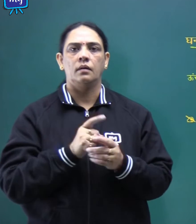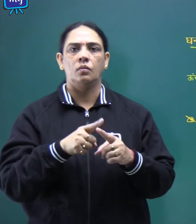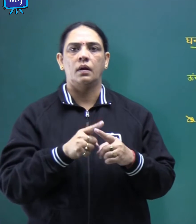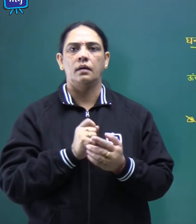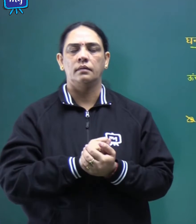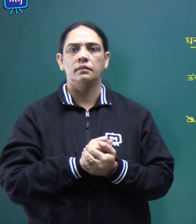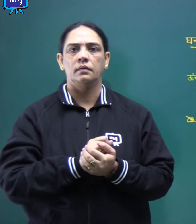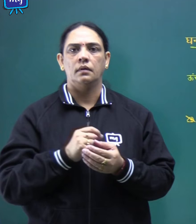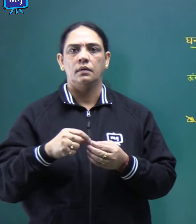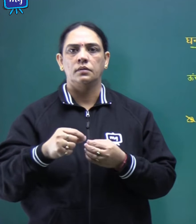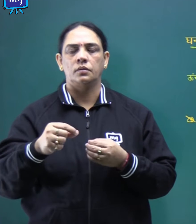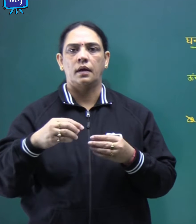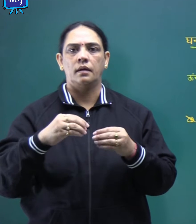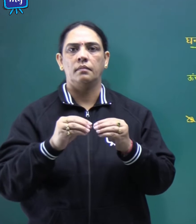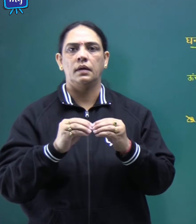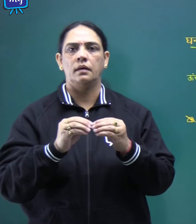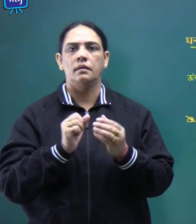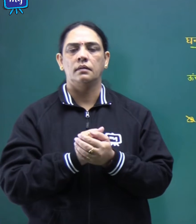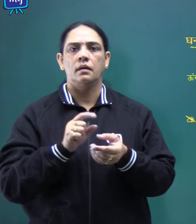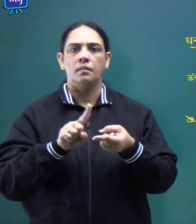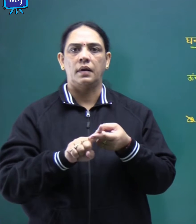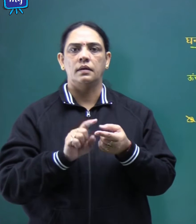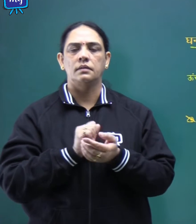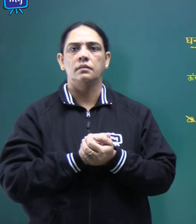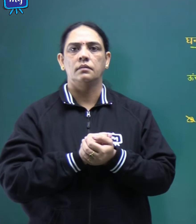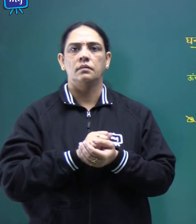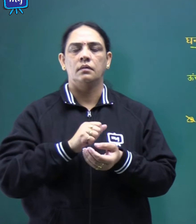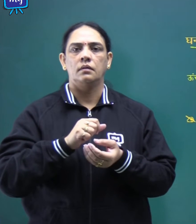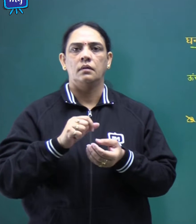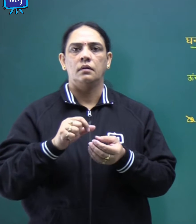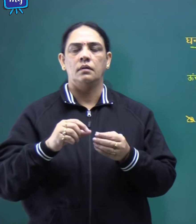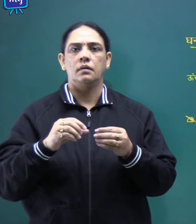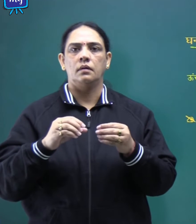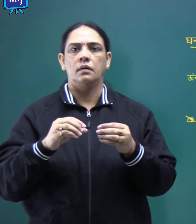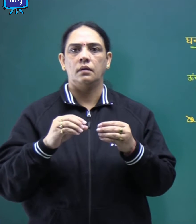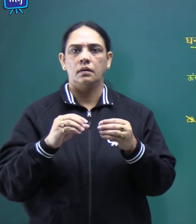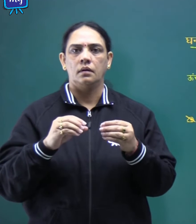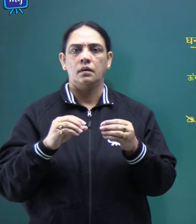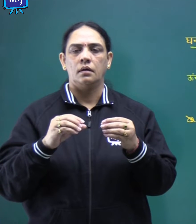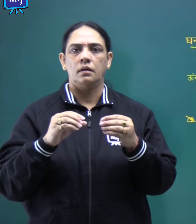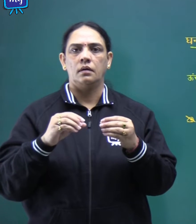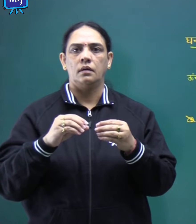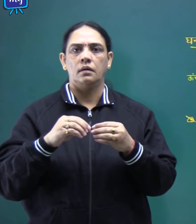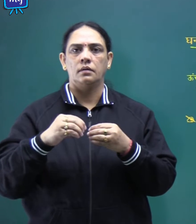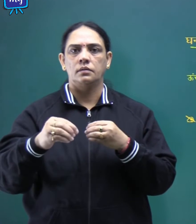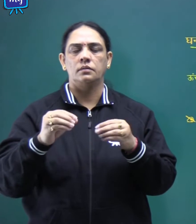गुणा चौड़ाई प्लस चौड़ाई